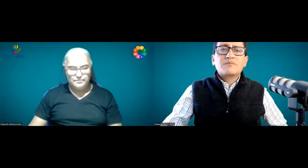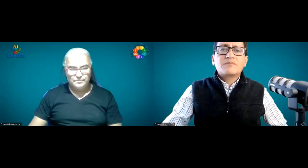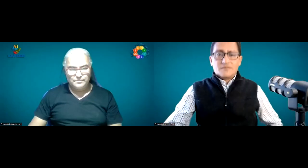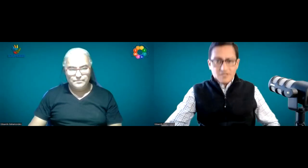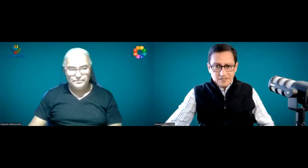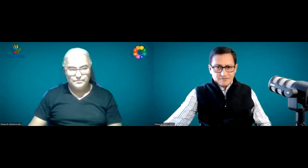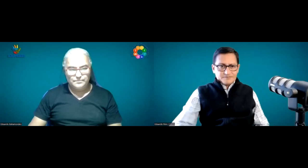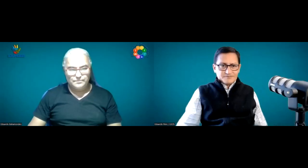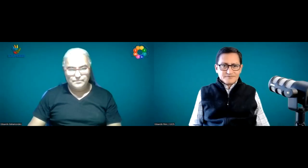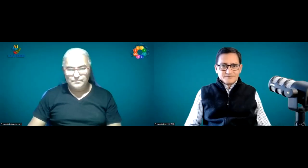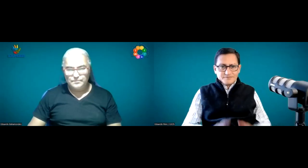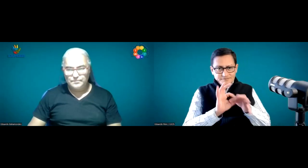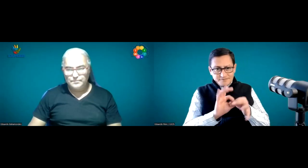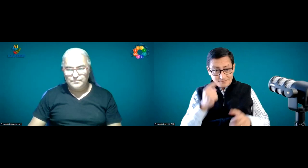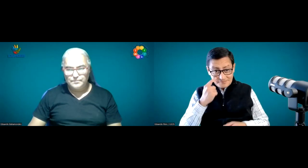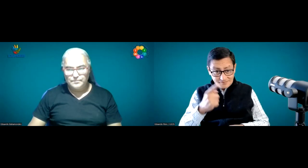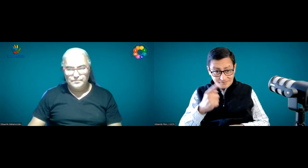Ya, ahí está.